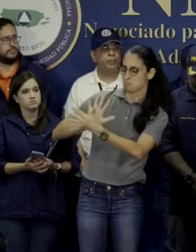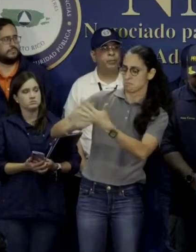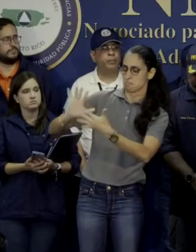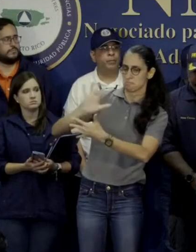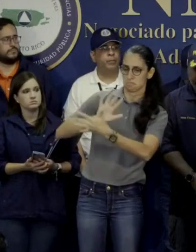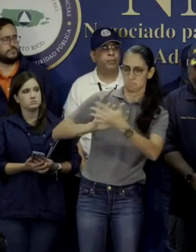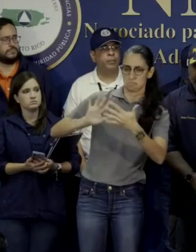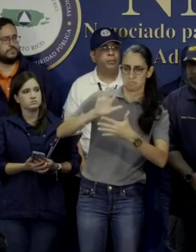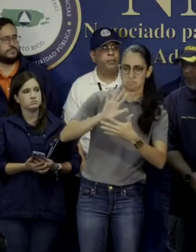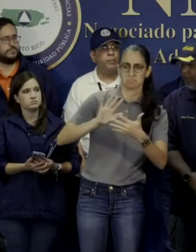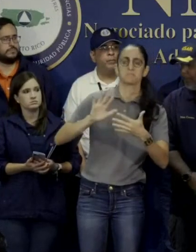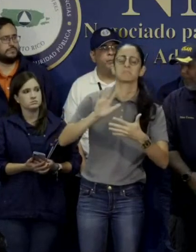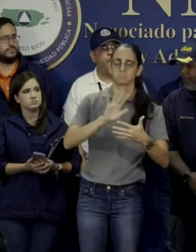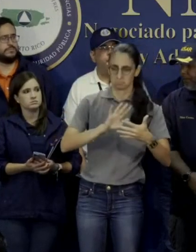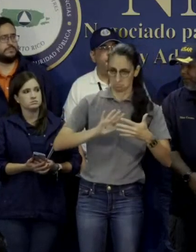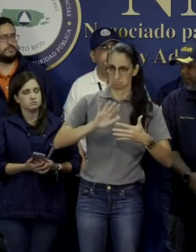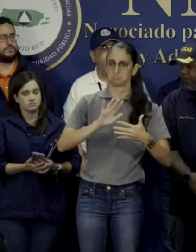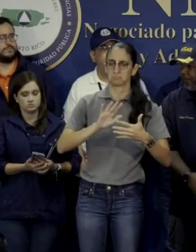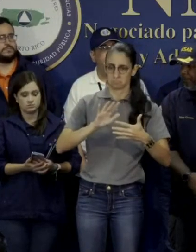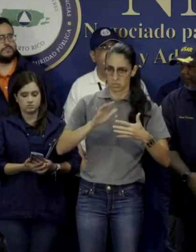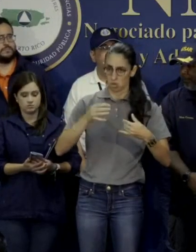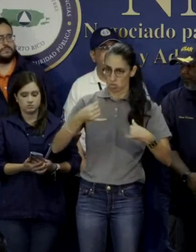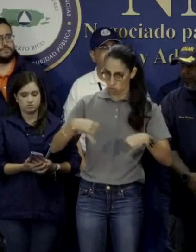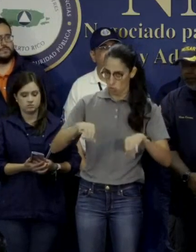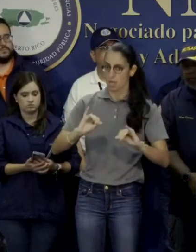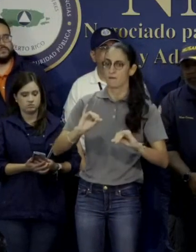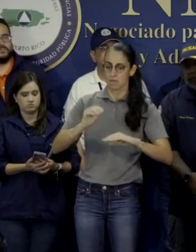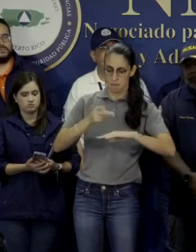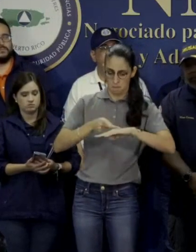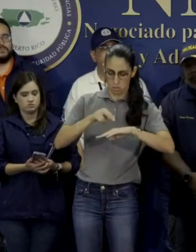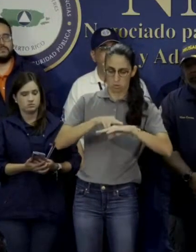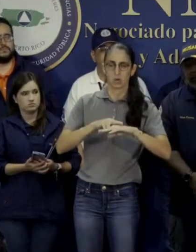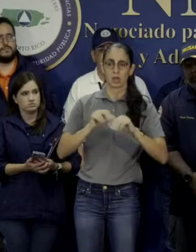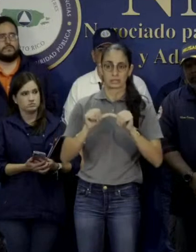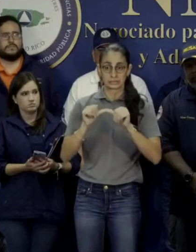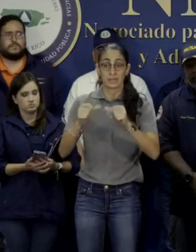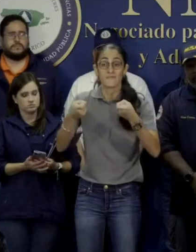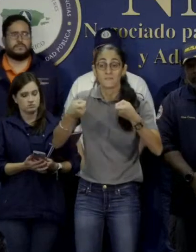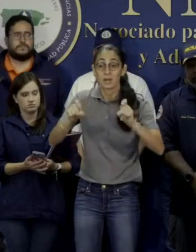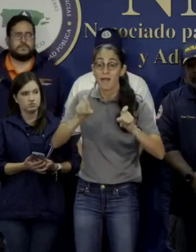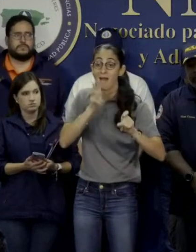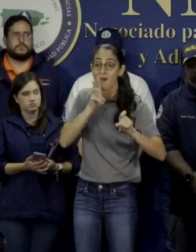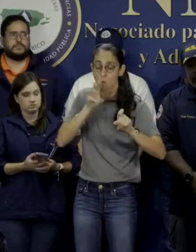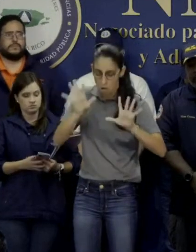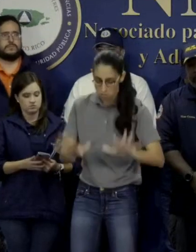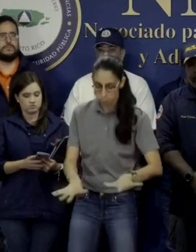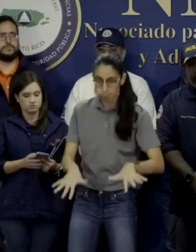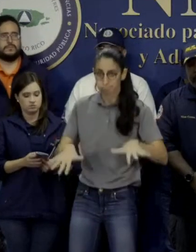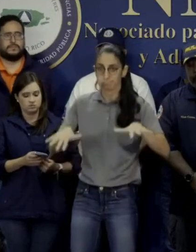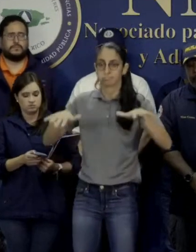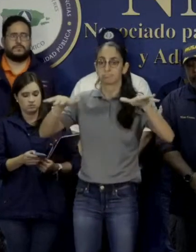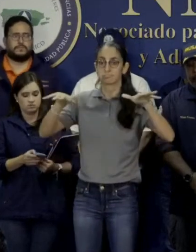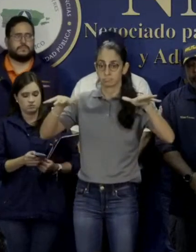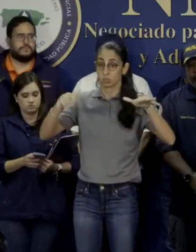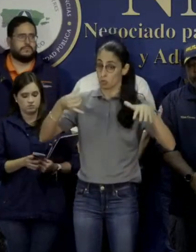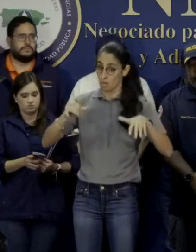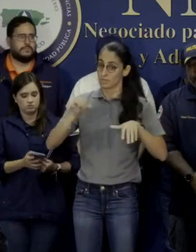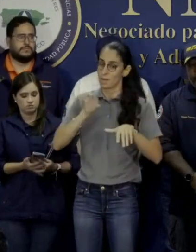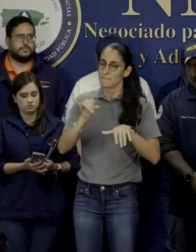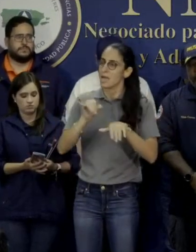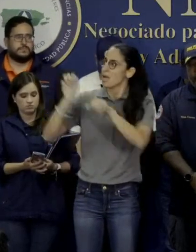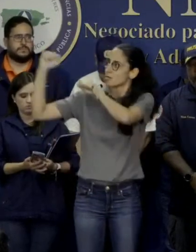algunas áreas, aún se encuentra sobre Puerto Rico, por lo que continúa el peligro de inundaciones repentinas, derrumbes